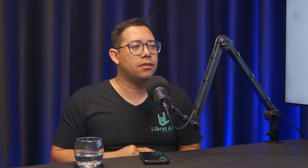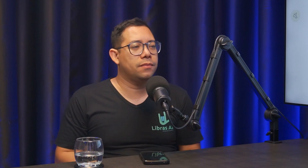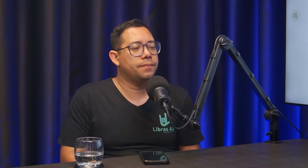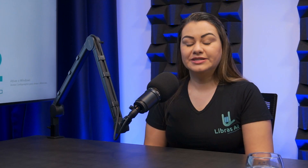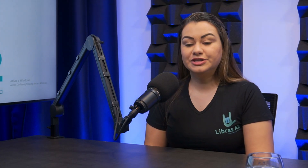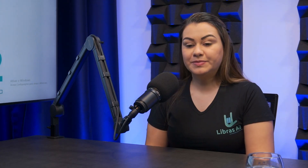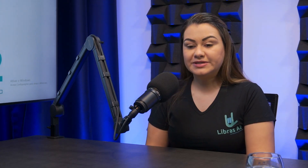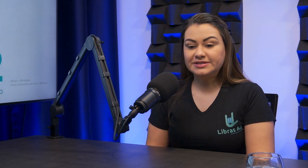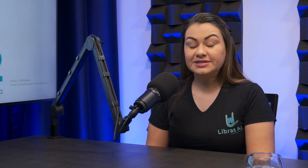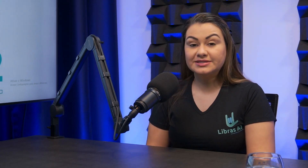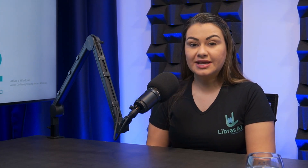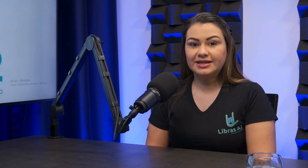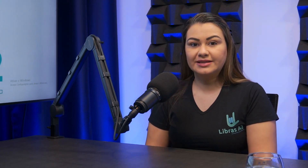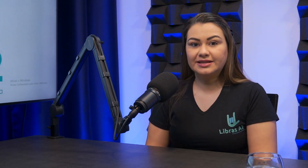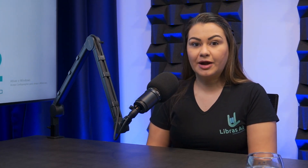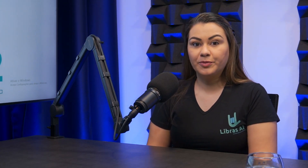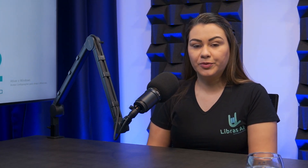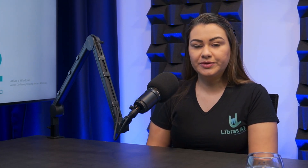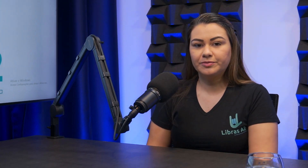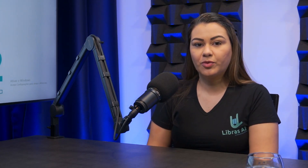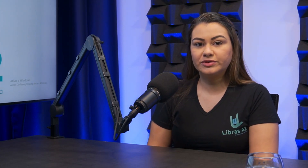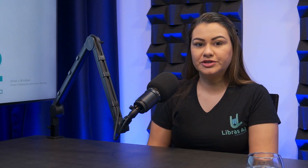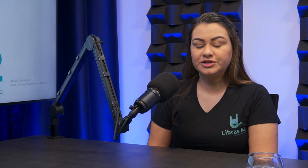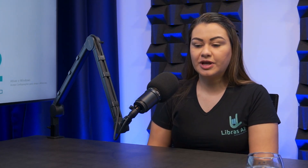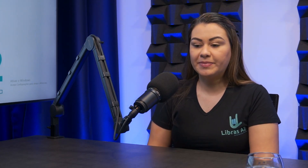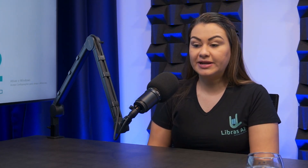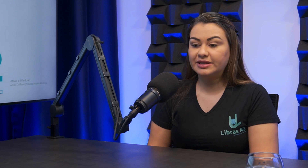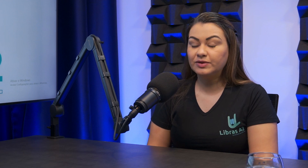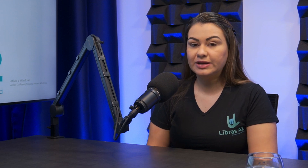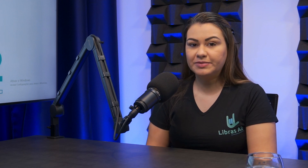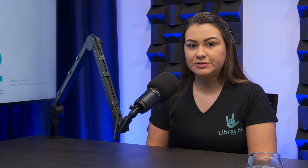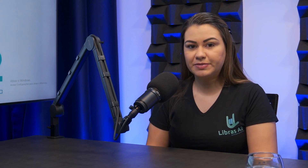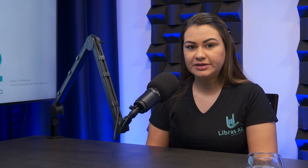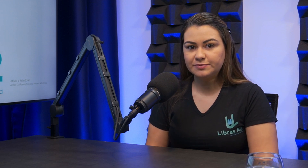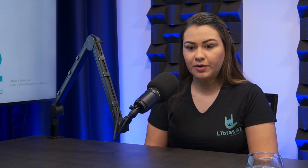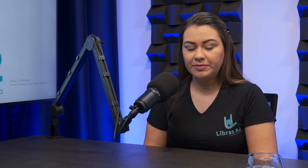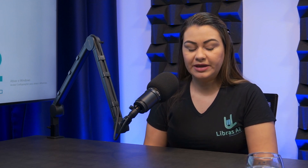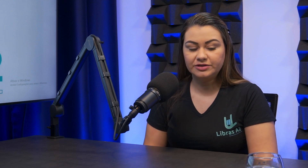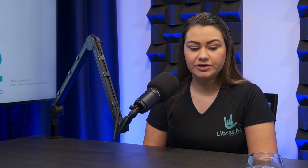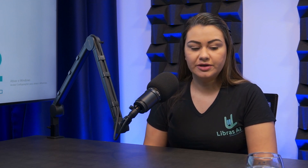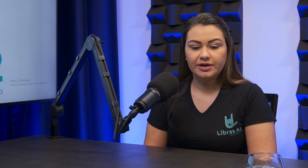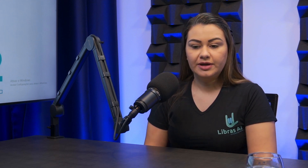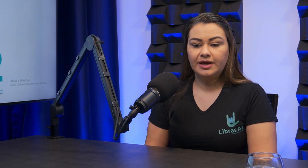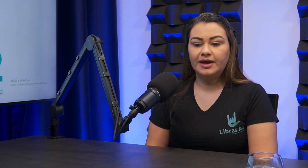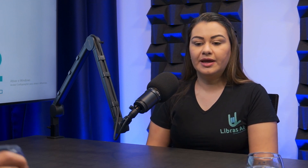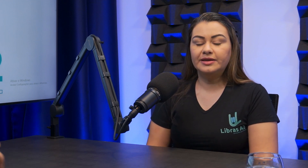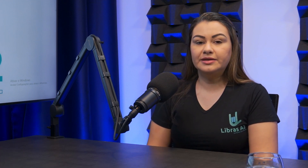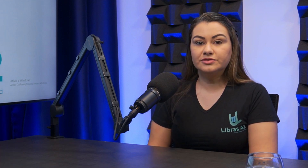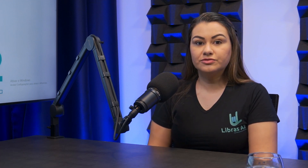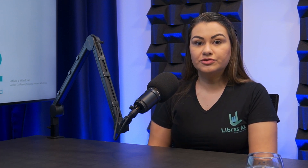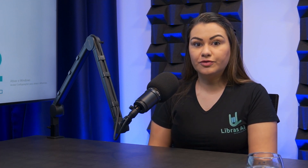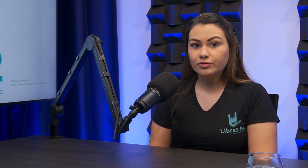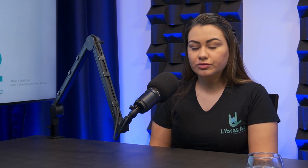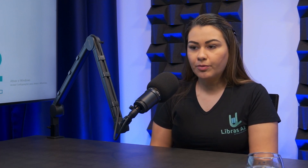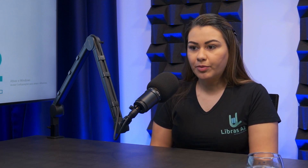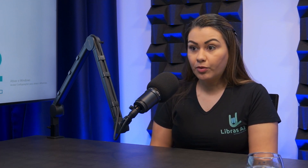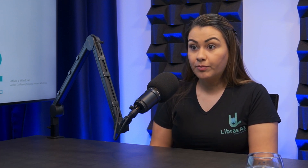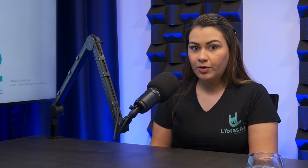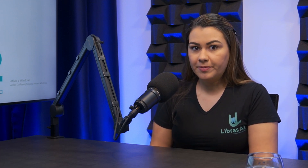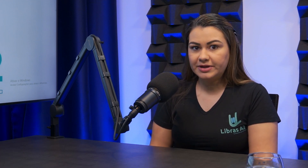A gente precisa se atentar muito quando a gente está aprendendo libras, principalmente, e isso dificultou um pouco o meu